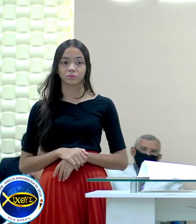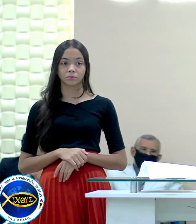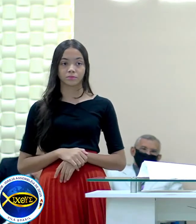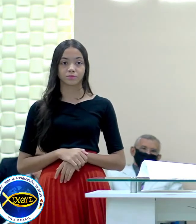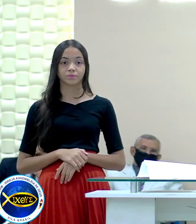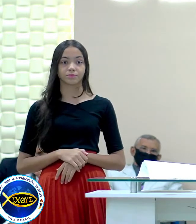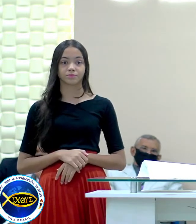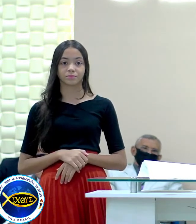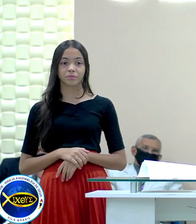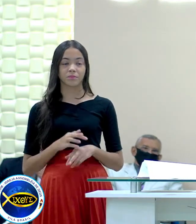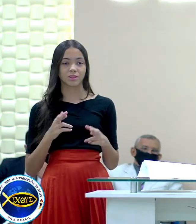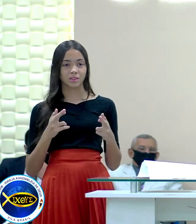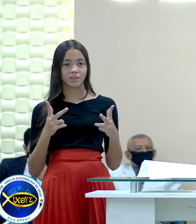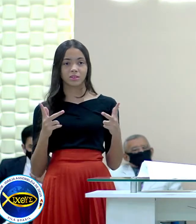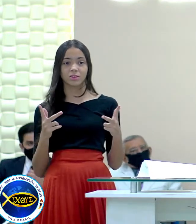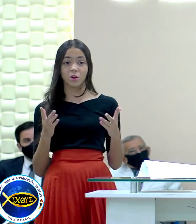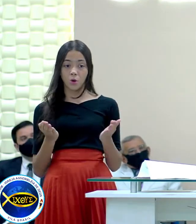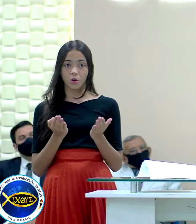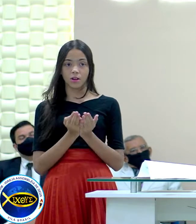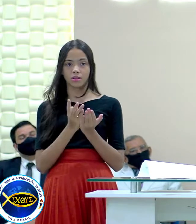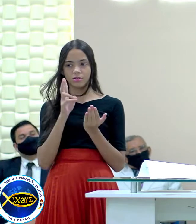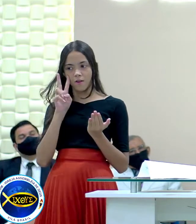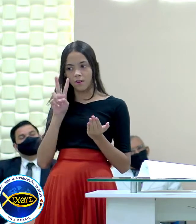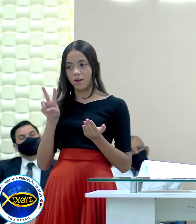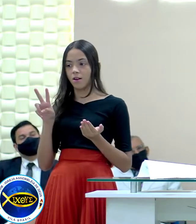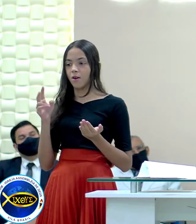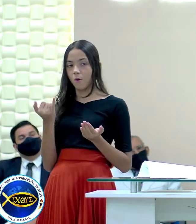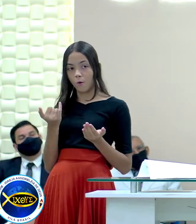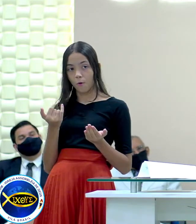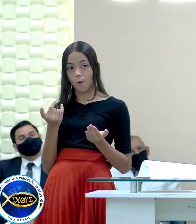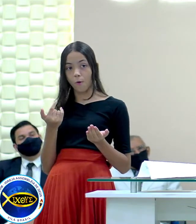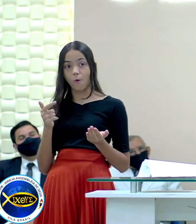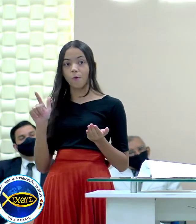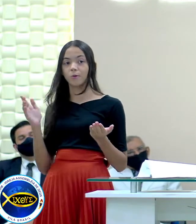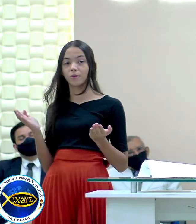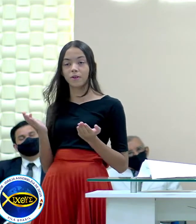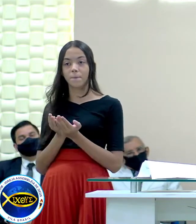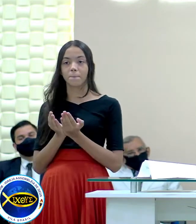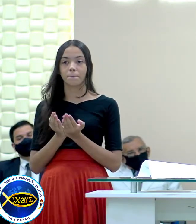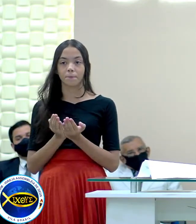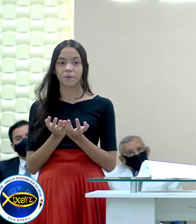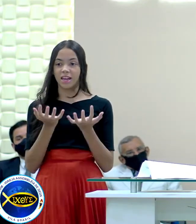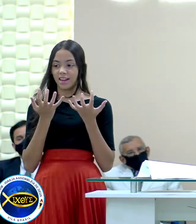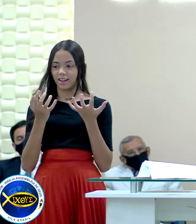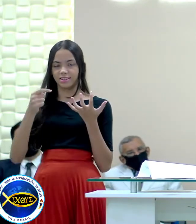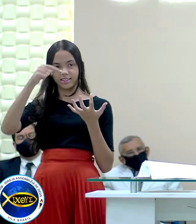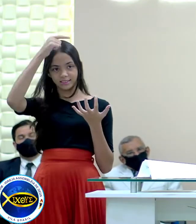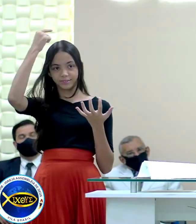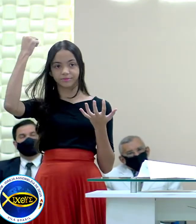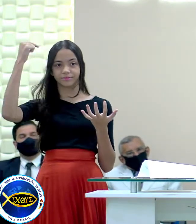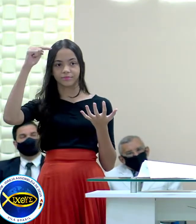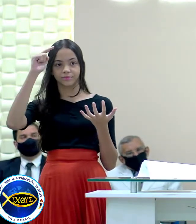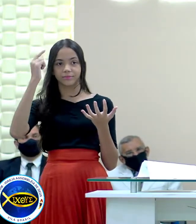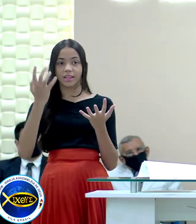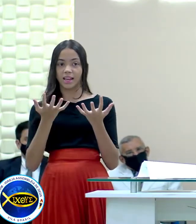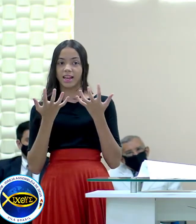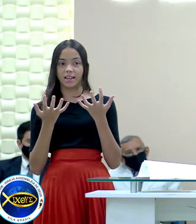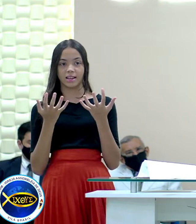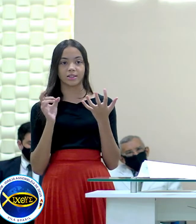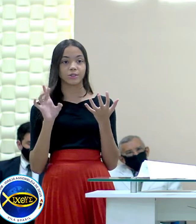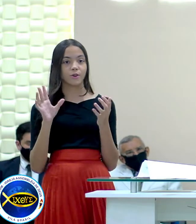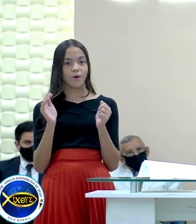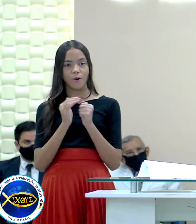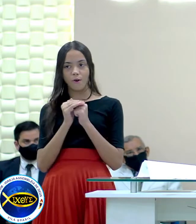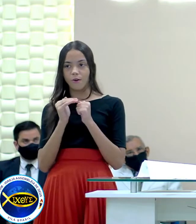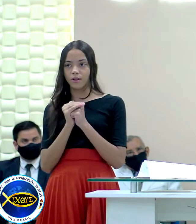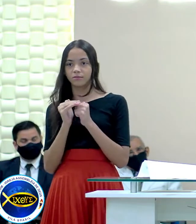crente olha para o outro crente e diz assim: agora só quer ser santo, agora só quer orar, agora só quer saber